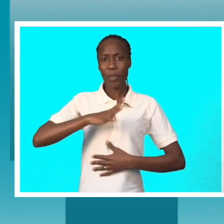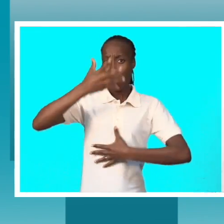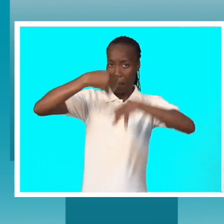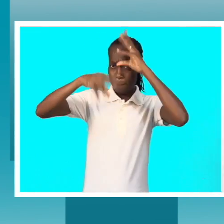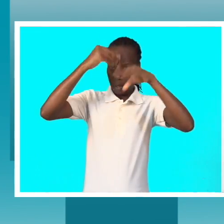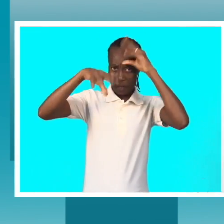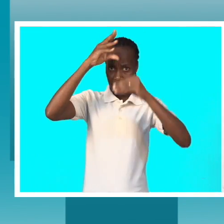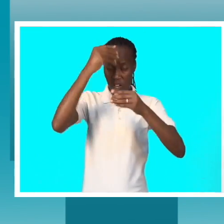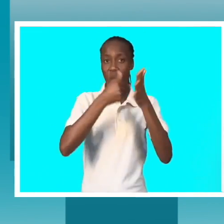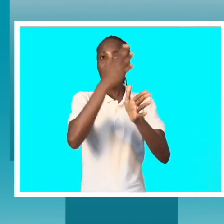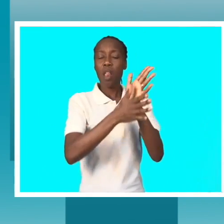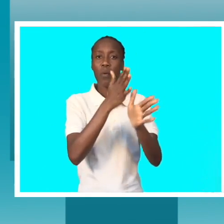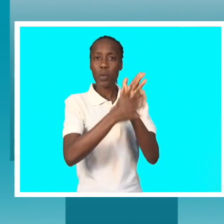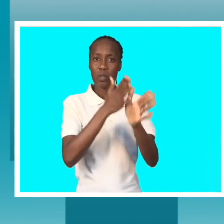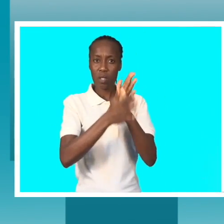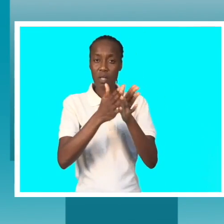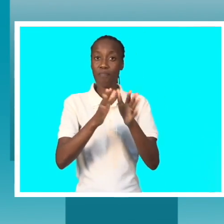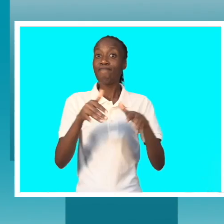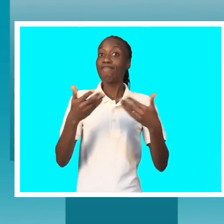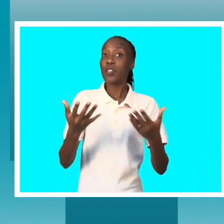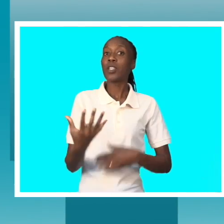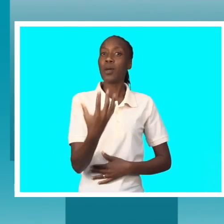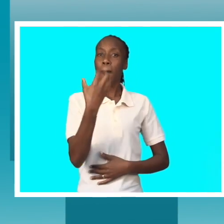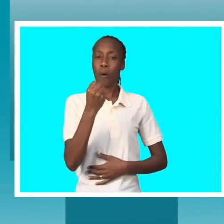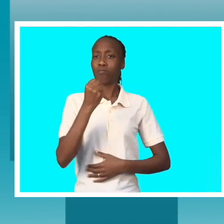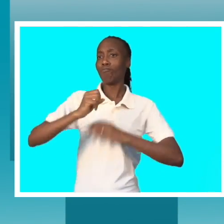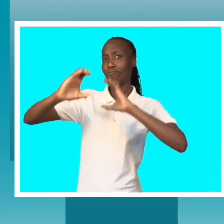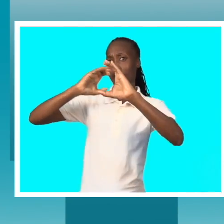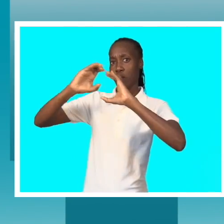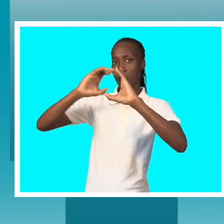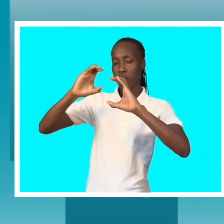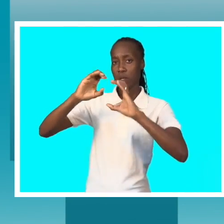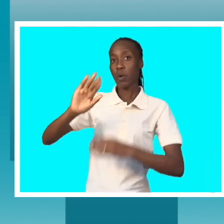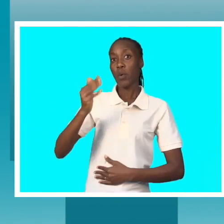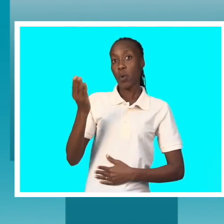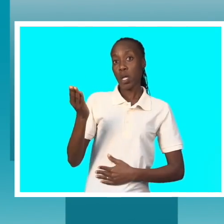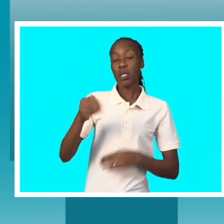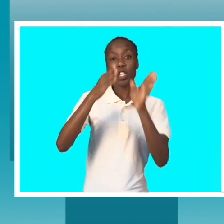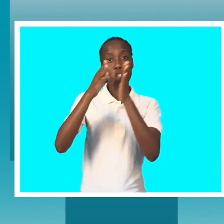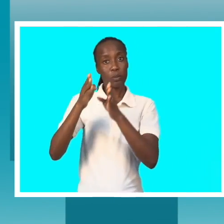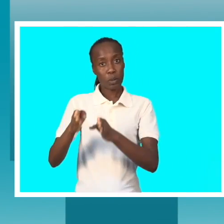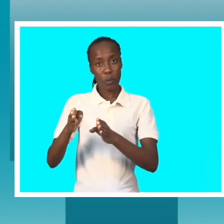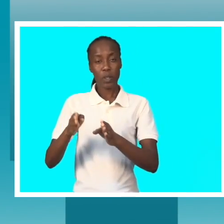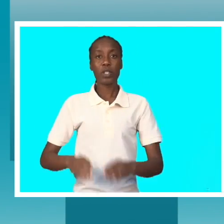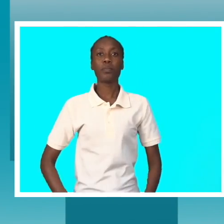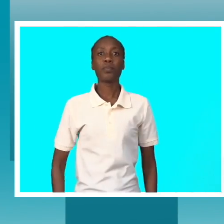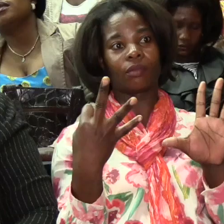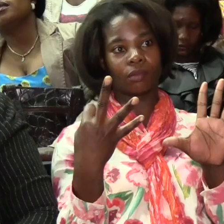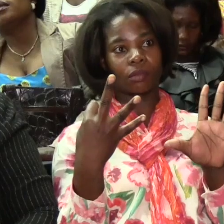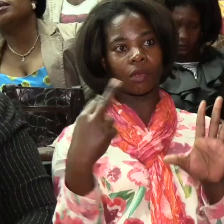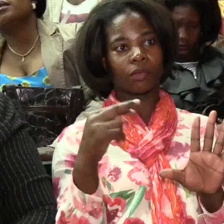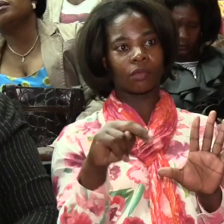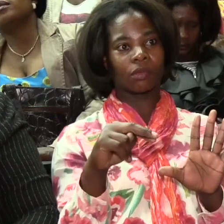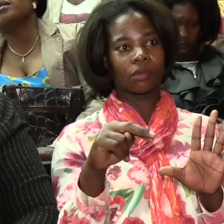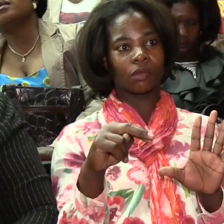aliás, têm aprendido cada vez mais línguas de sinais, de modo que consigam se comunicar com esta camada social.